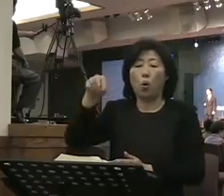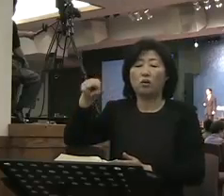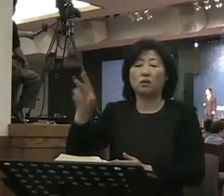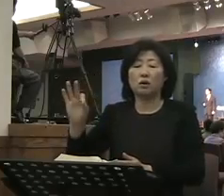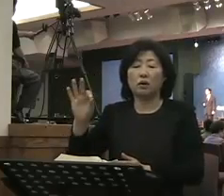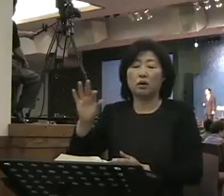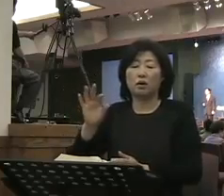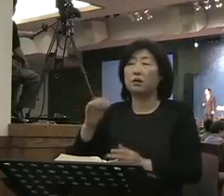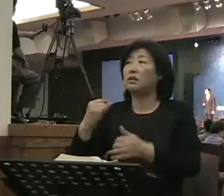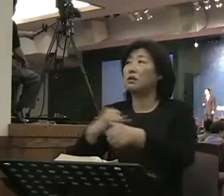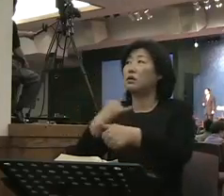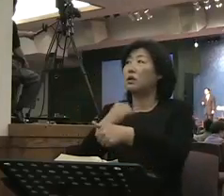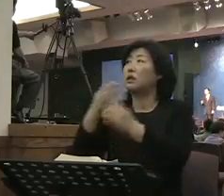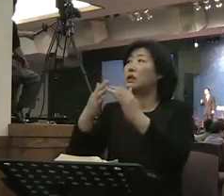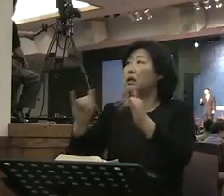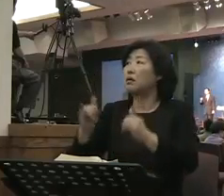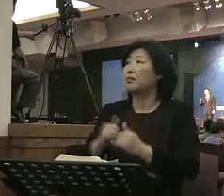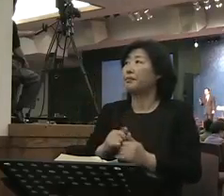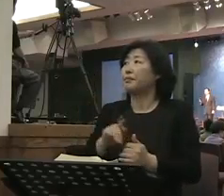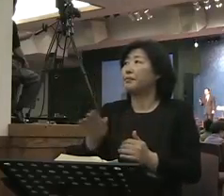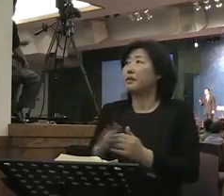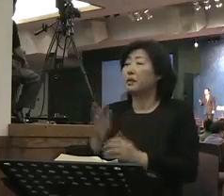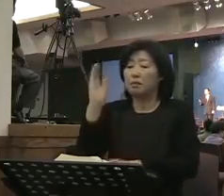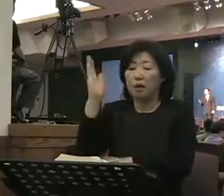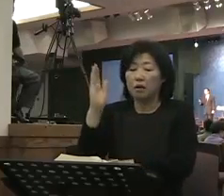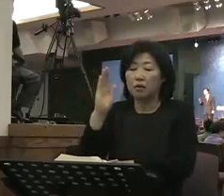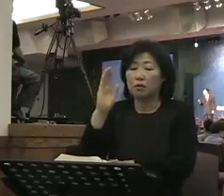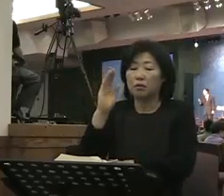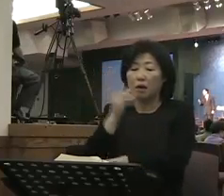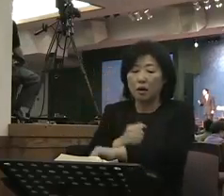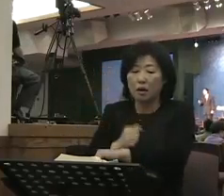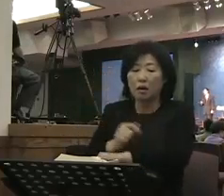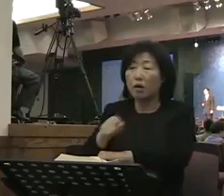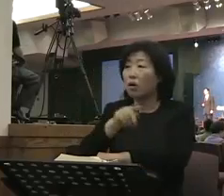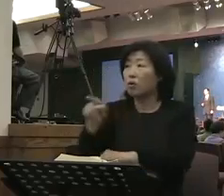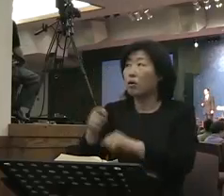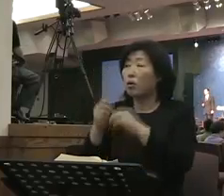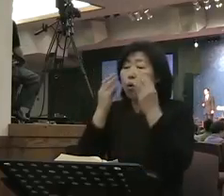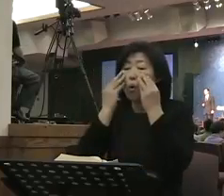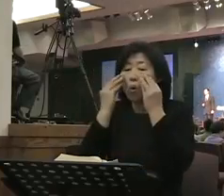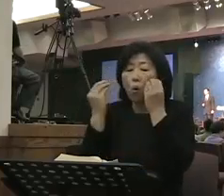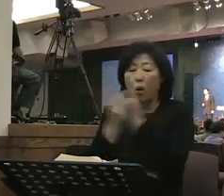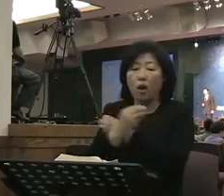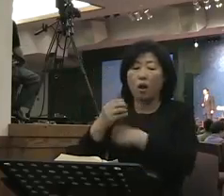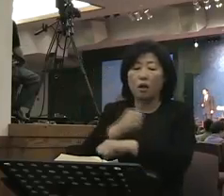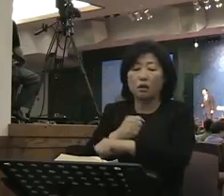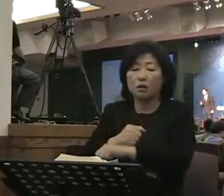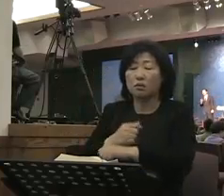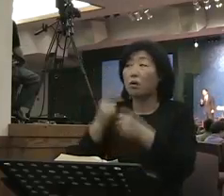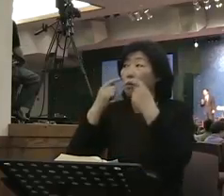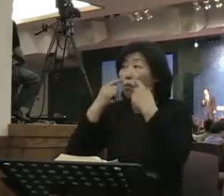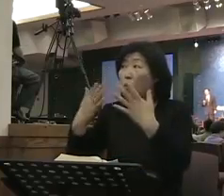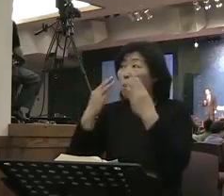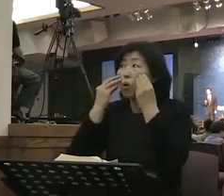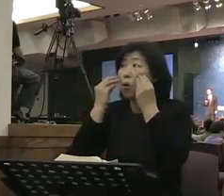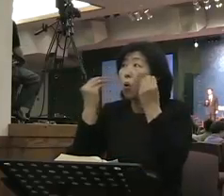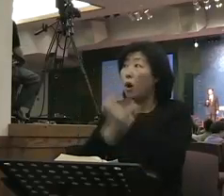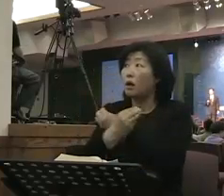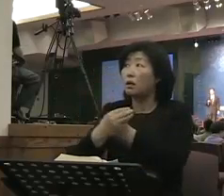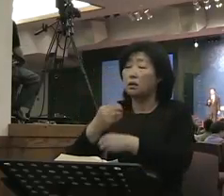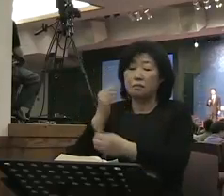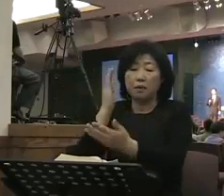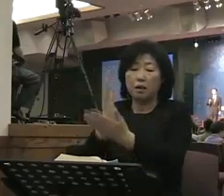동성연애자들입니다. 이 말씀을 하게 되면 여러분들이 오해할 수 있겠지만 분명히 오해하지 말기를